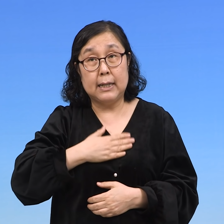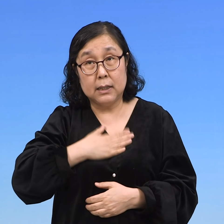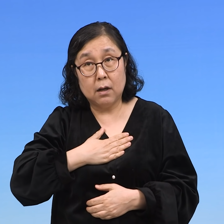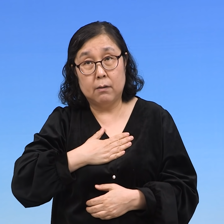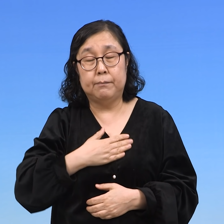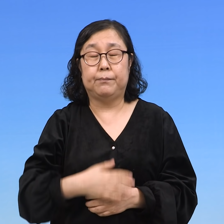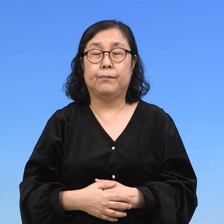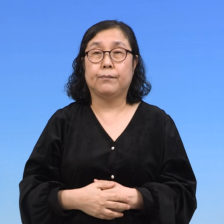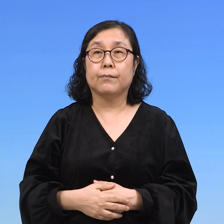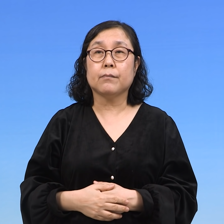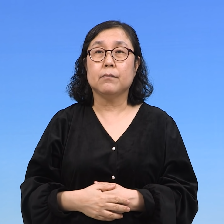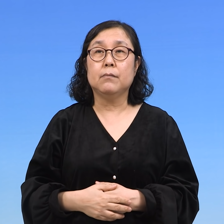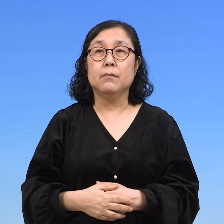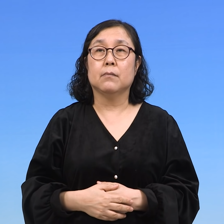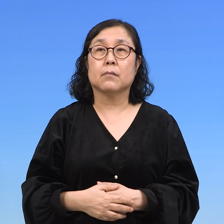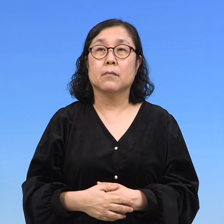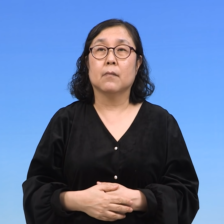않습니까?